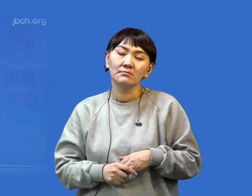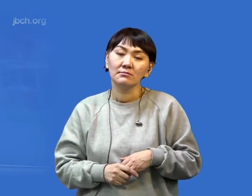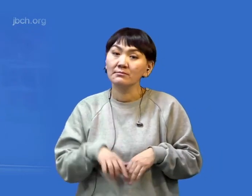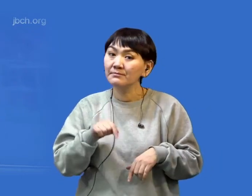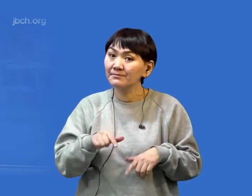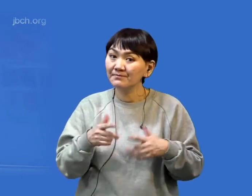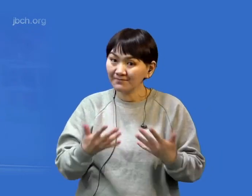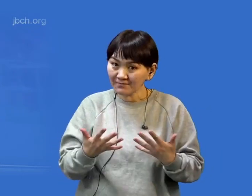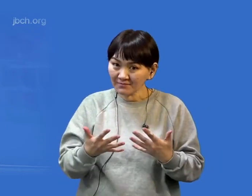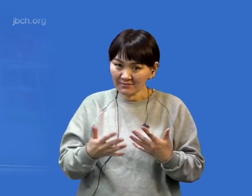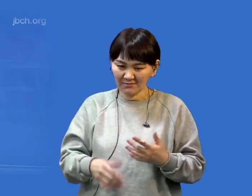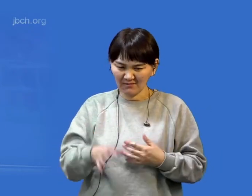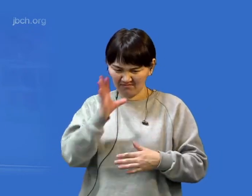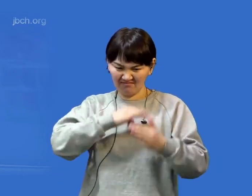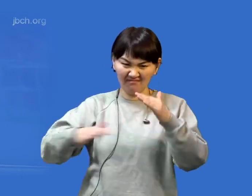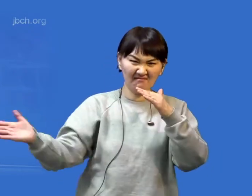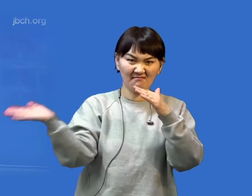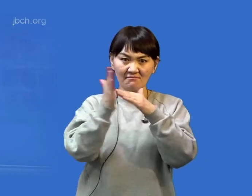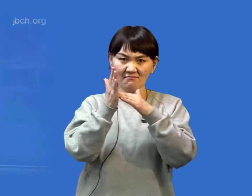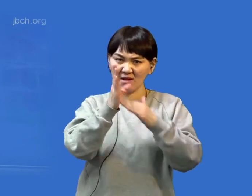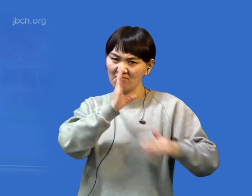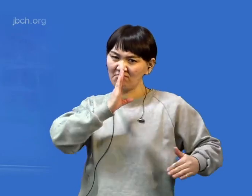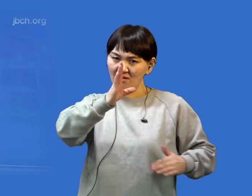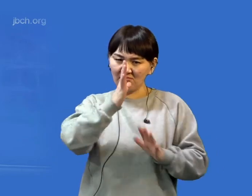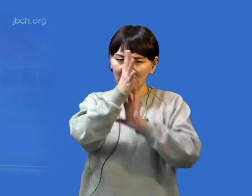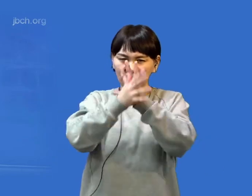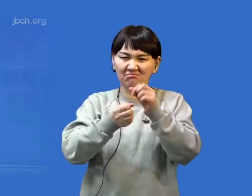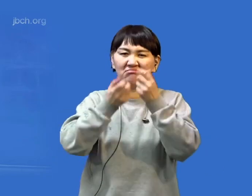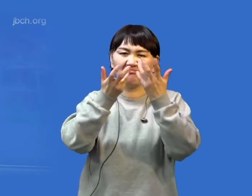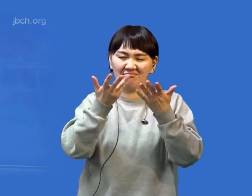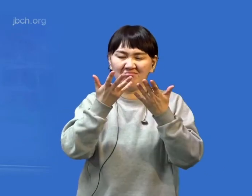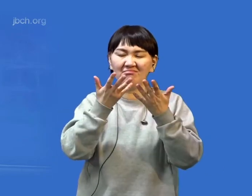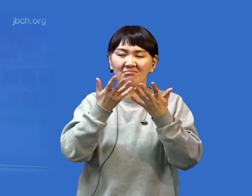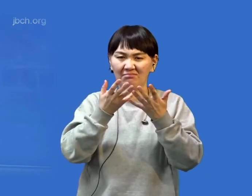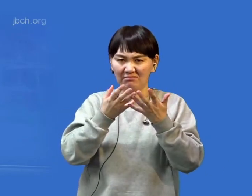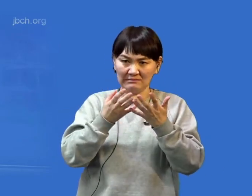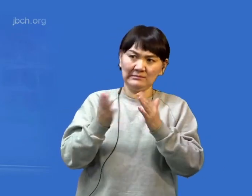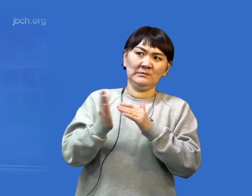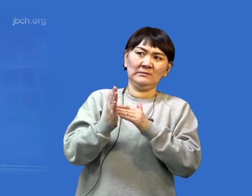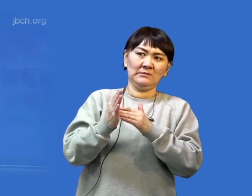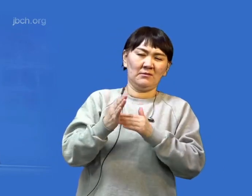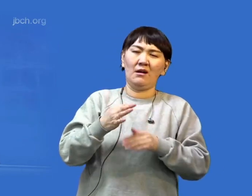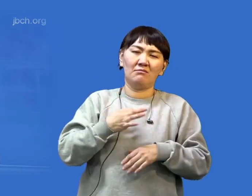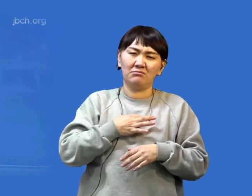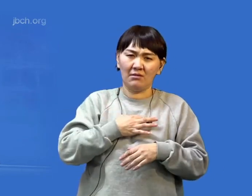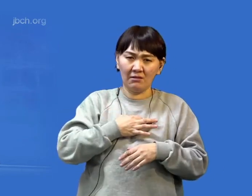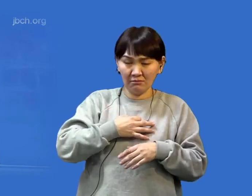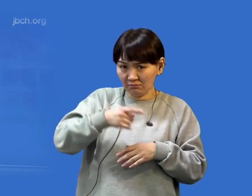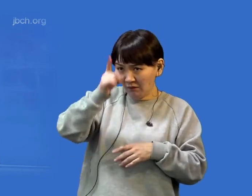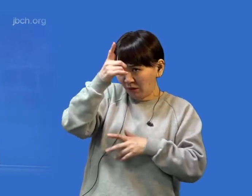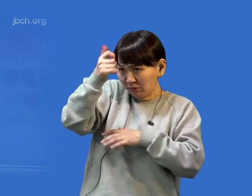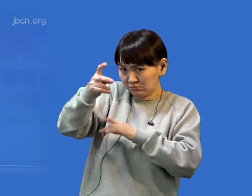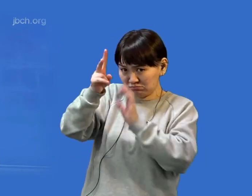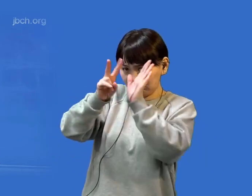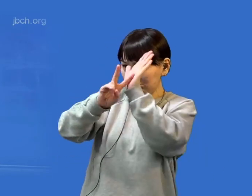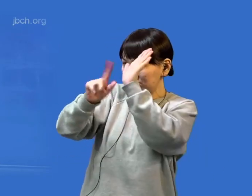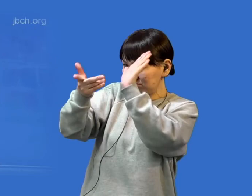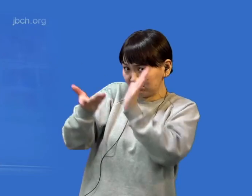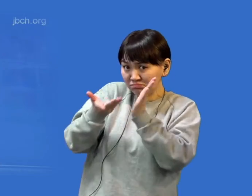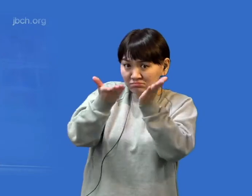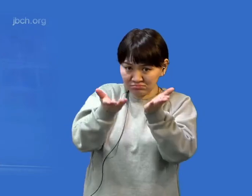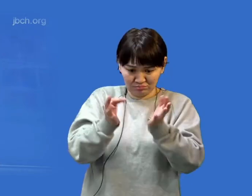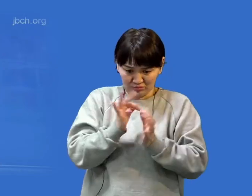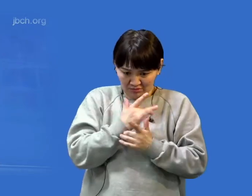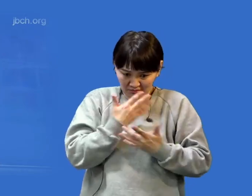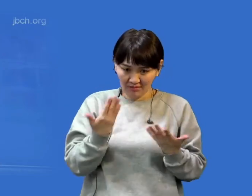Тэгэлэр одоо дэндүү ширүүн хэлсэн юм шиг боловч яг одоо Бурханы үг юм чинь яг зарахгүй